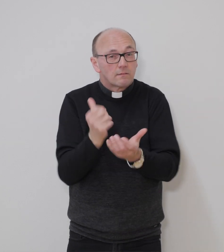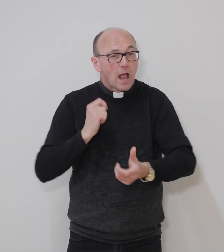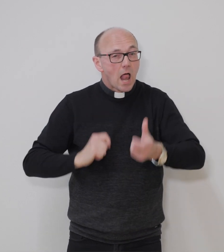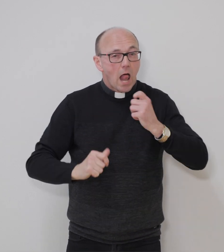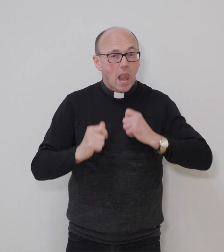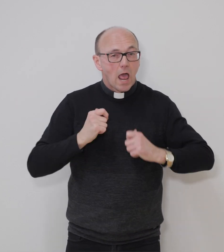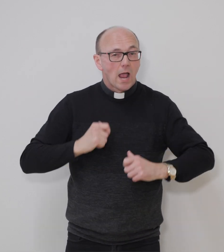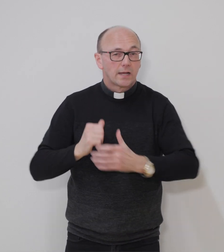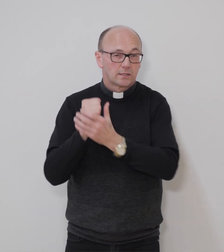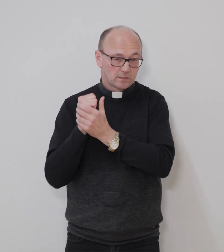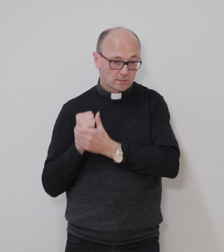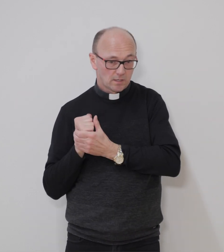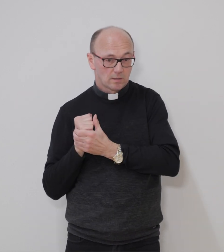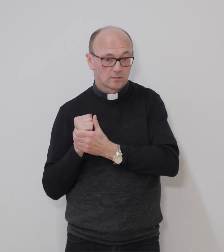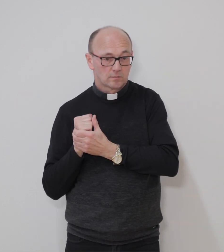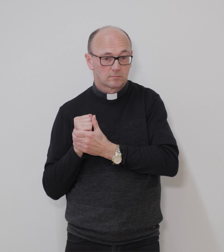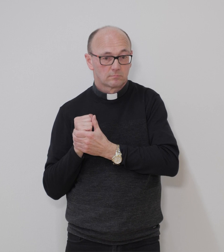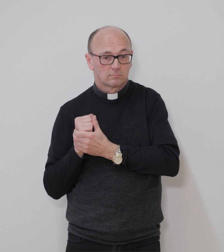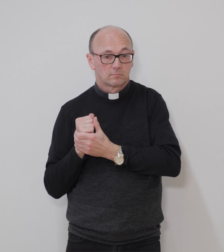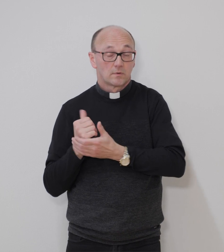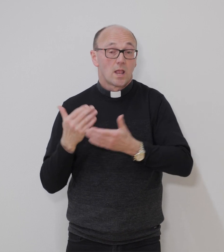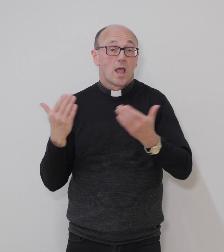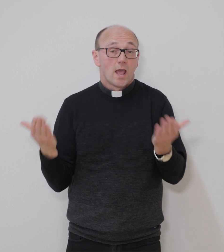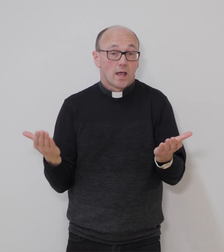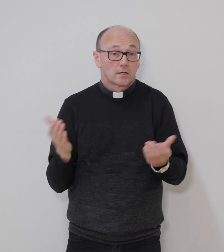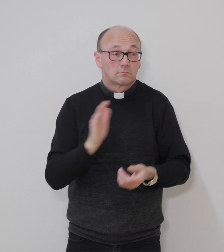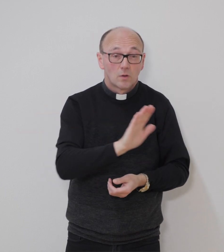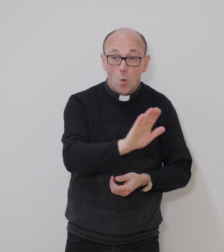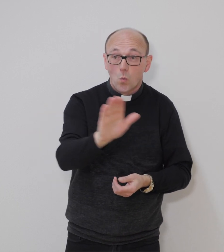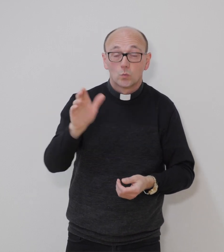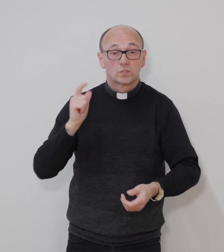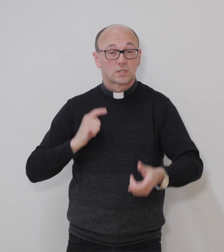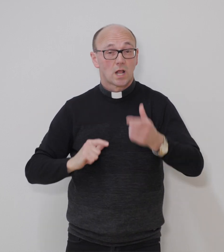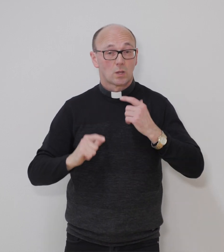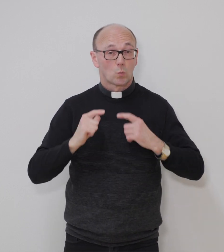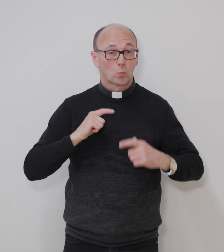Not zum Heil durch deinen